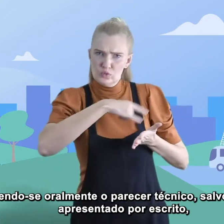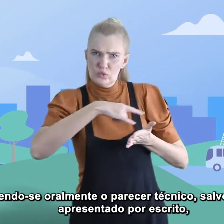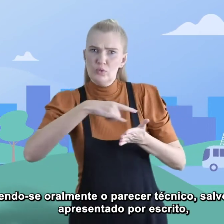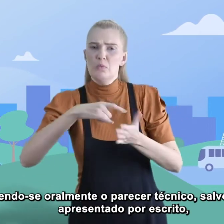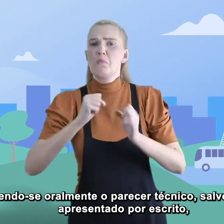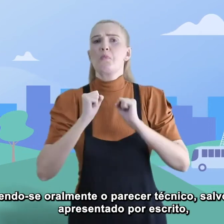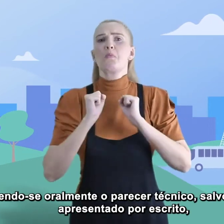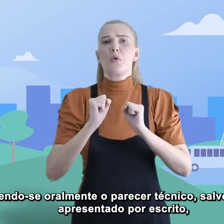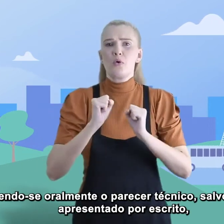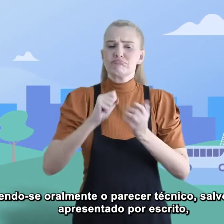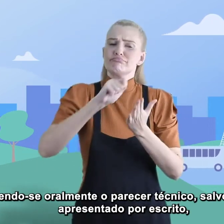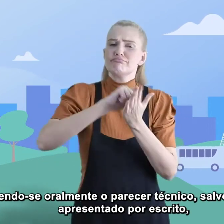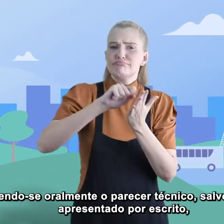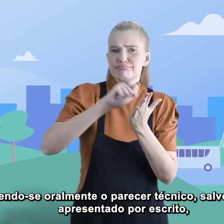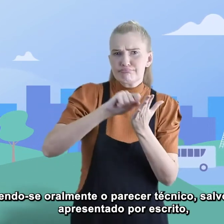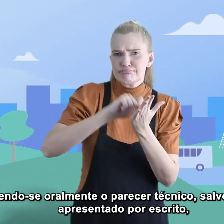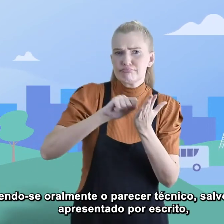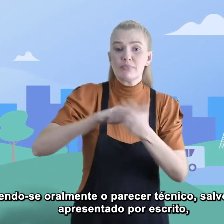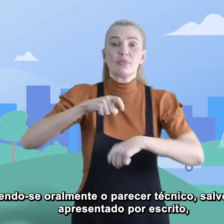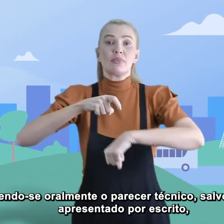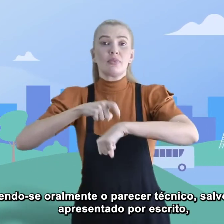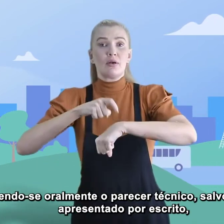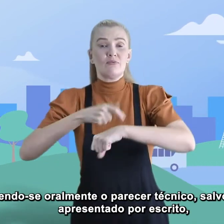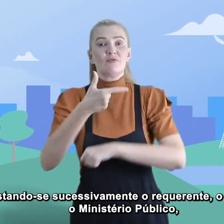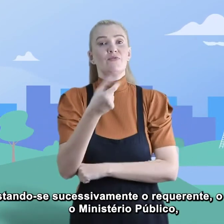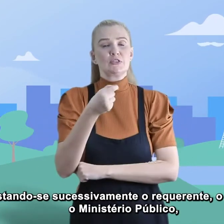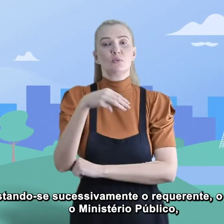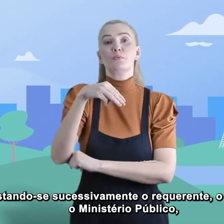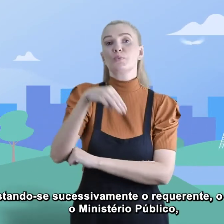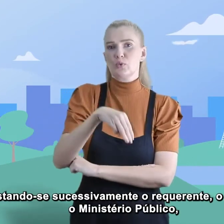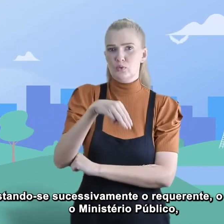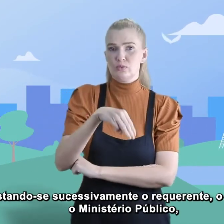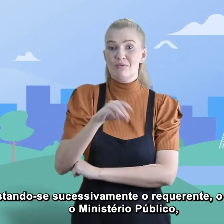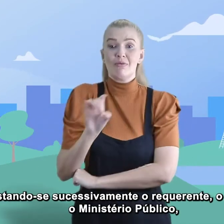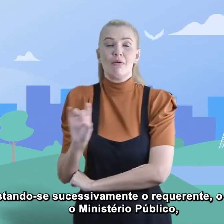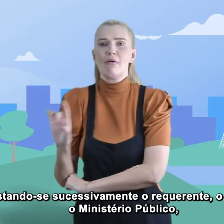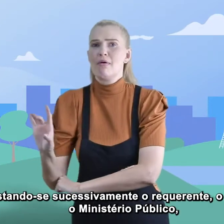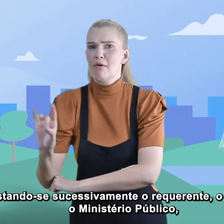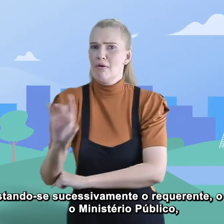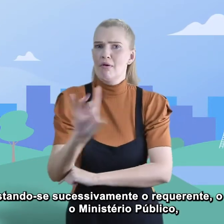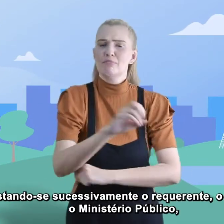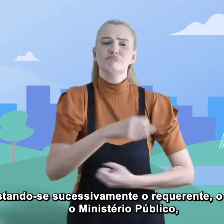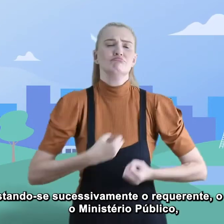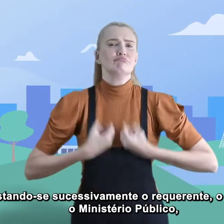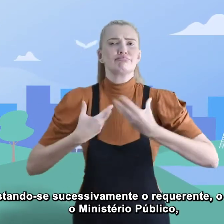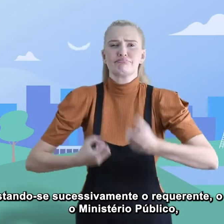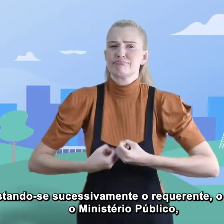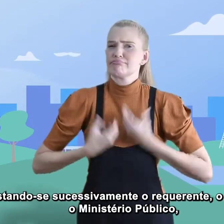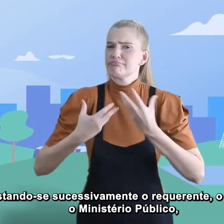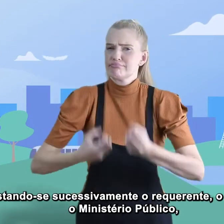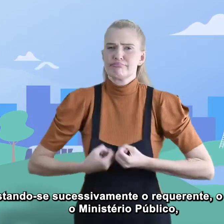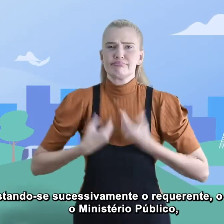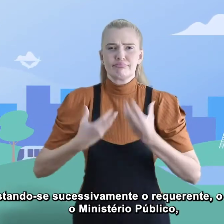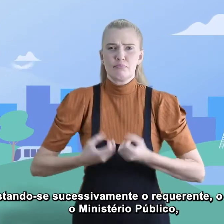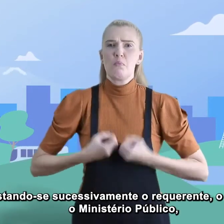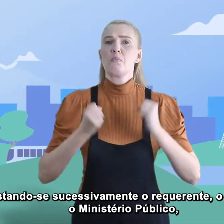parecer técnico, salvo quando apresentado por escrito, manifestando sucessivamente o requerente, o requerido e o